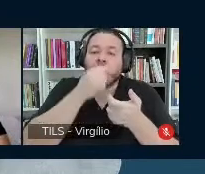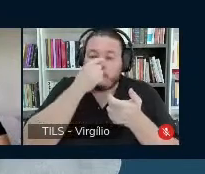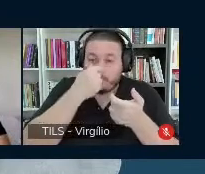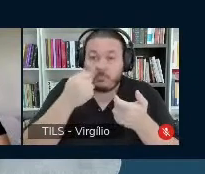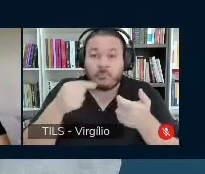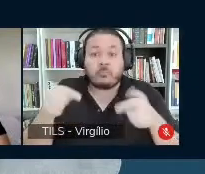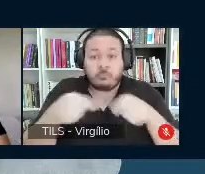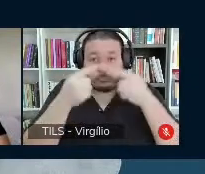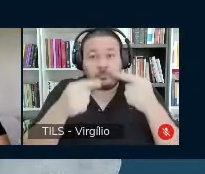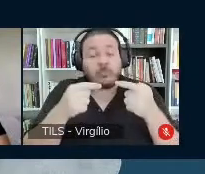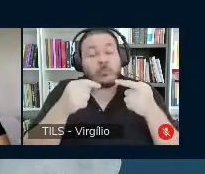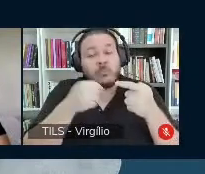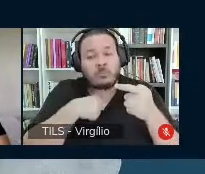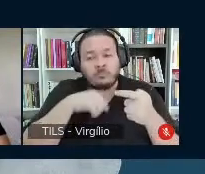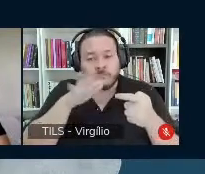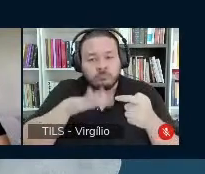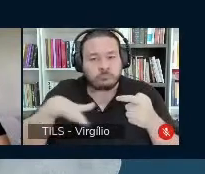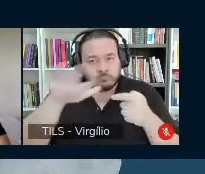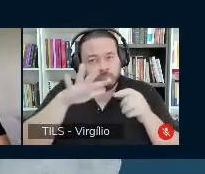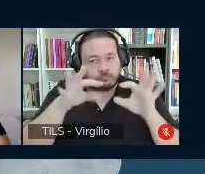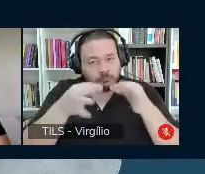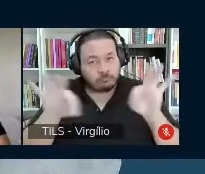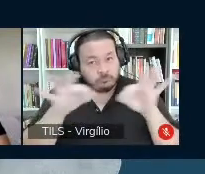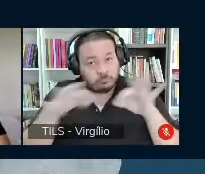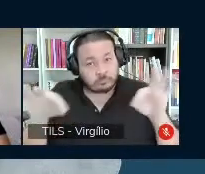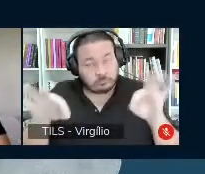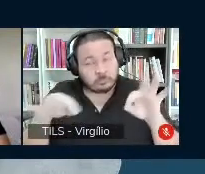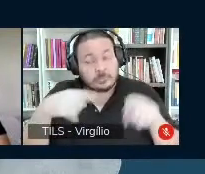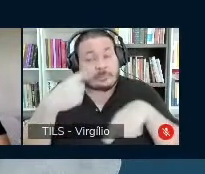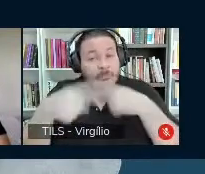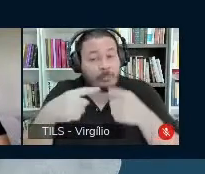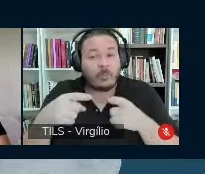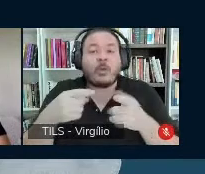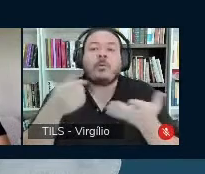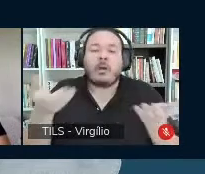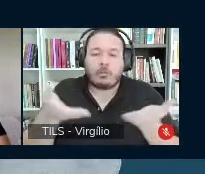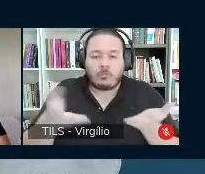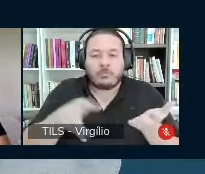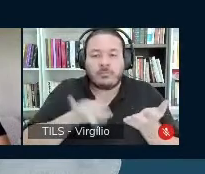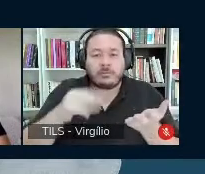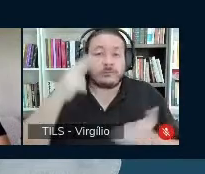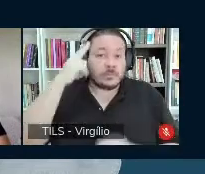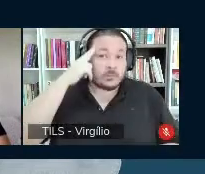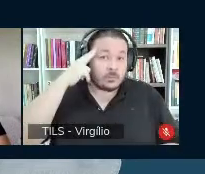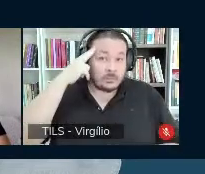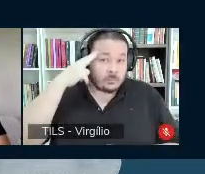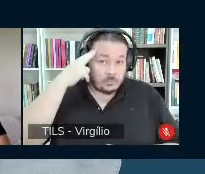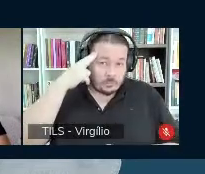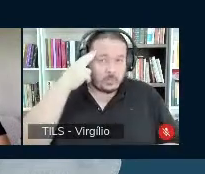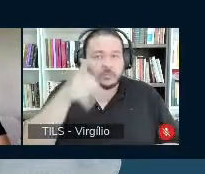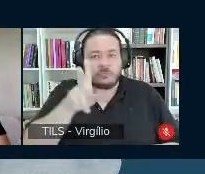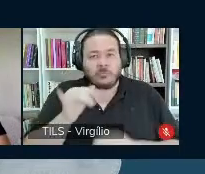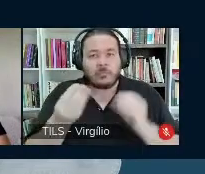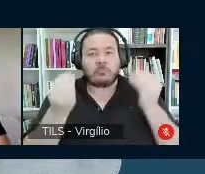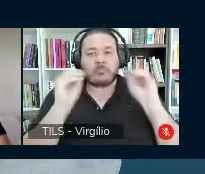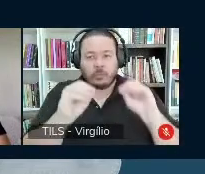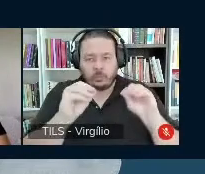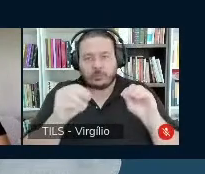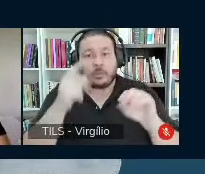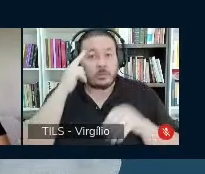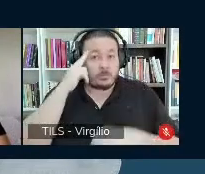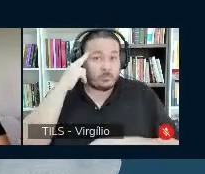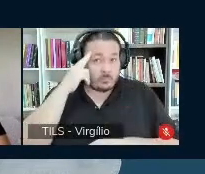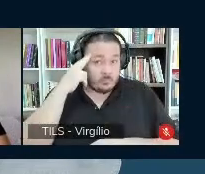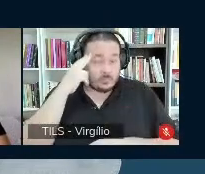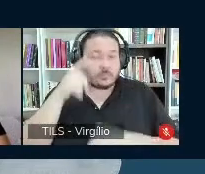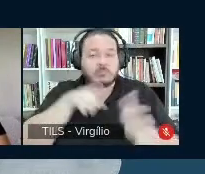Depois ele criou a hipótese que vai escrevi aí agora, a hipótese da pesquisa dele. Essa